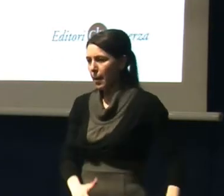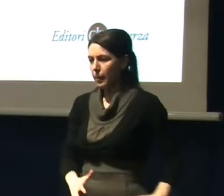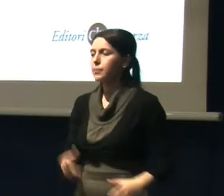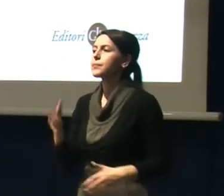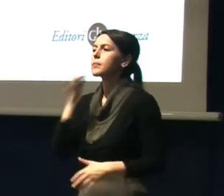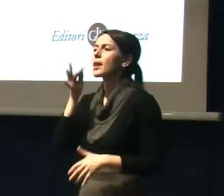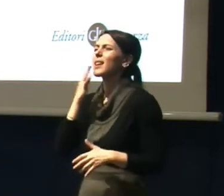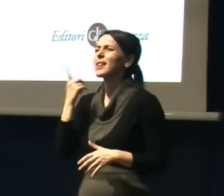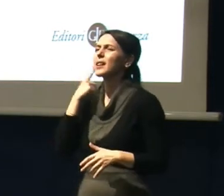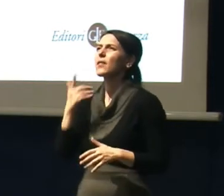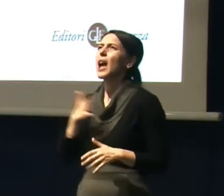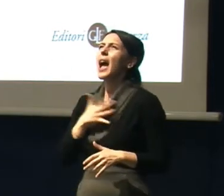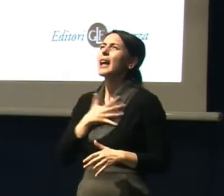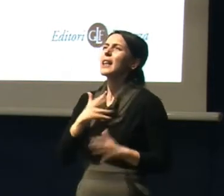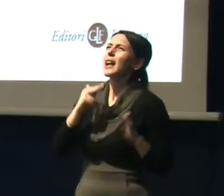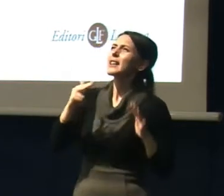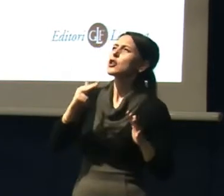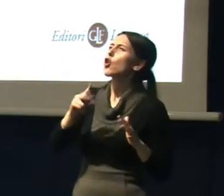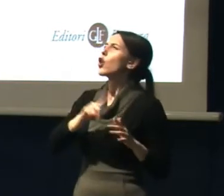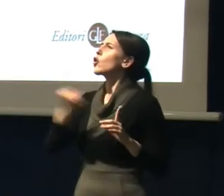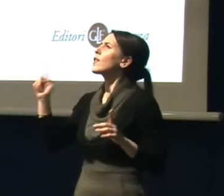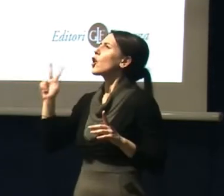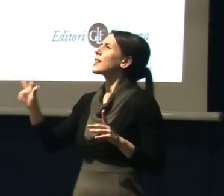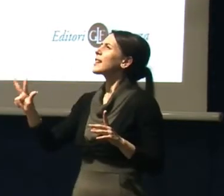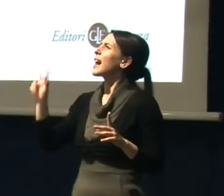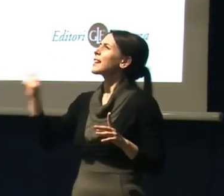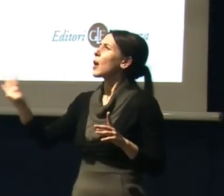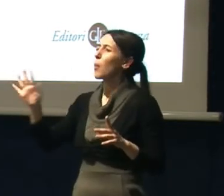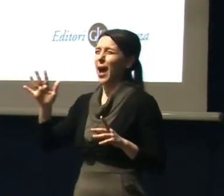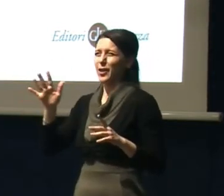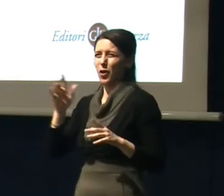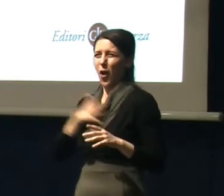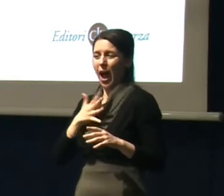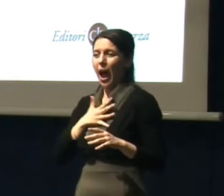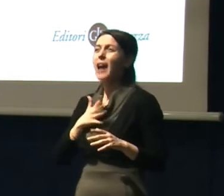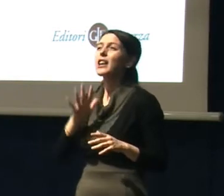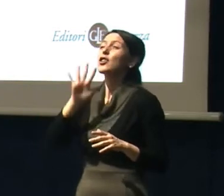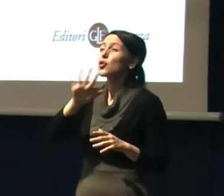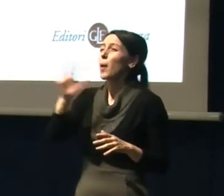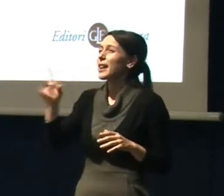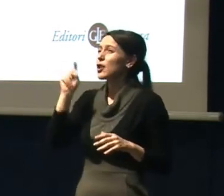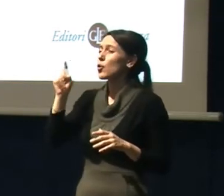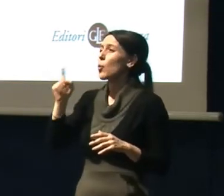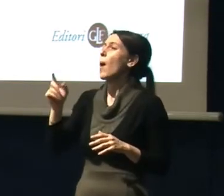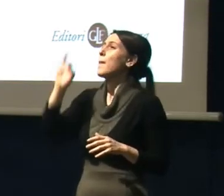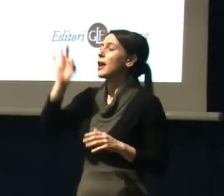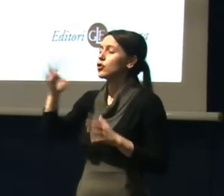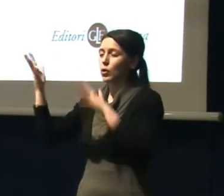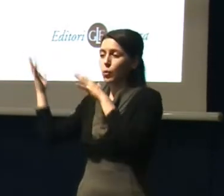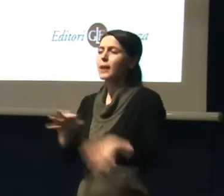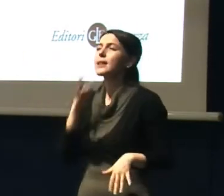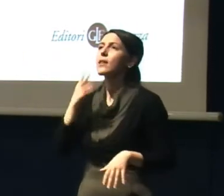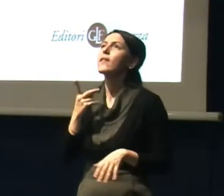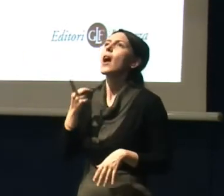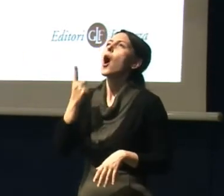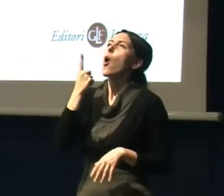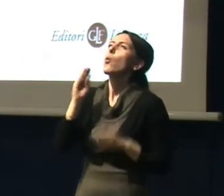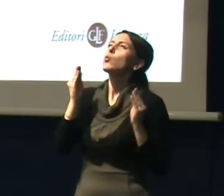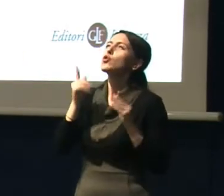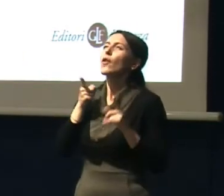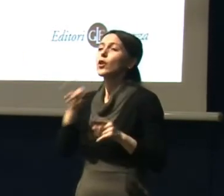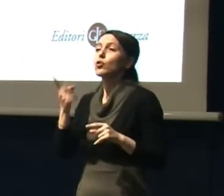popolazione tra i 18 e 34 anni di 55 punti percentuali che vuol dire che più di un giovane su due ha smesso